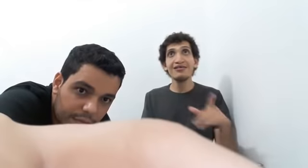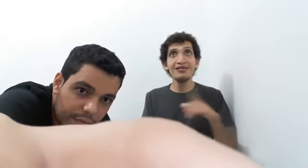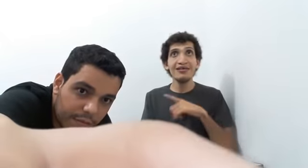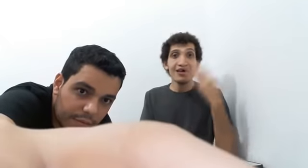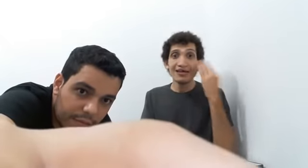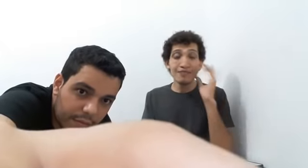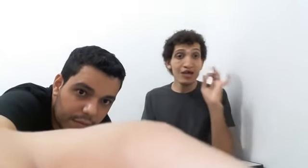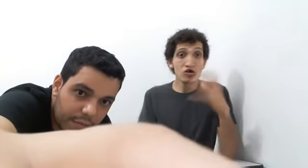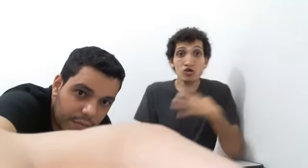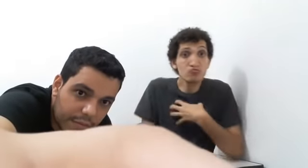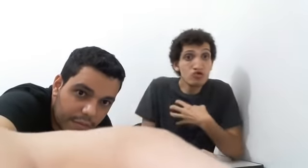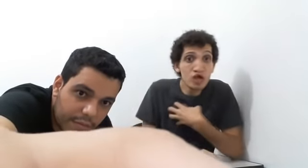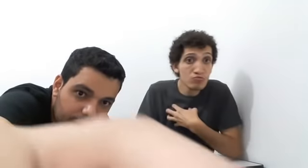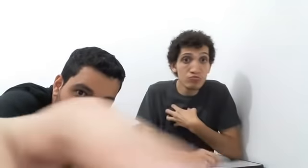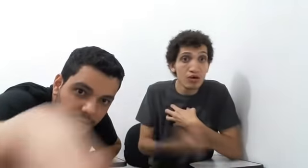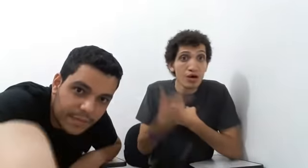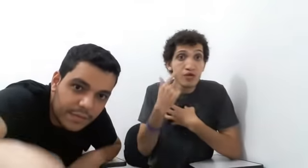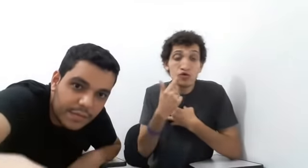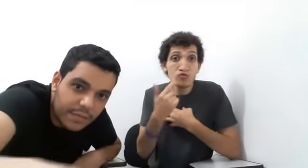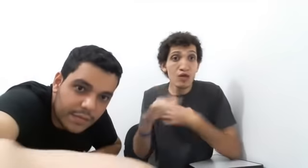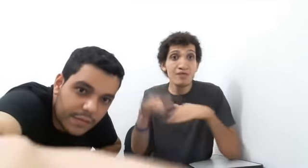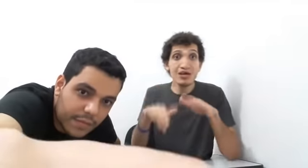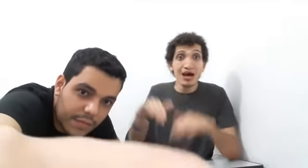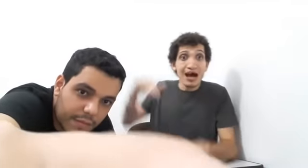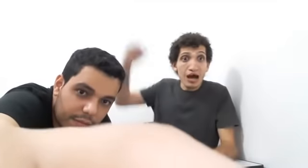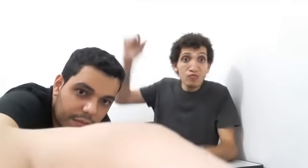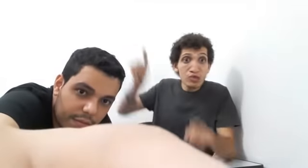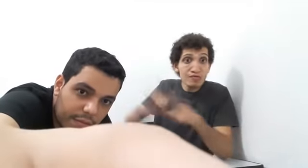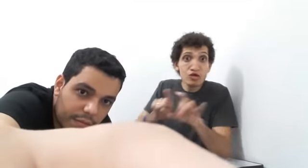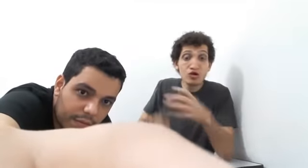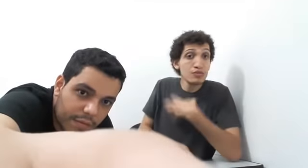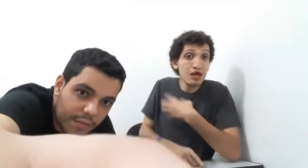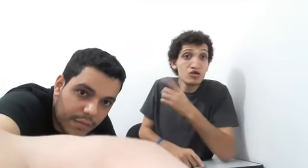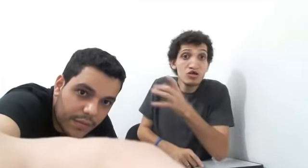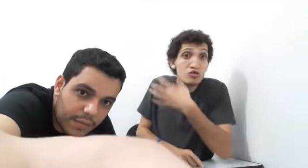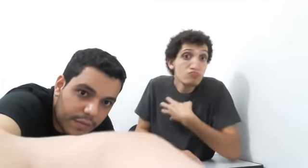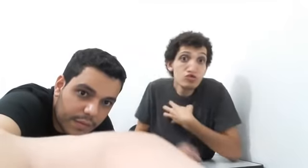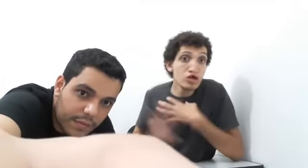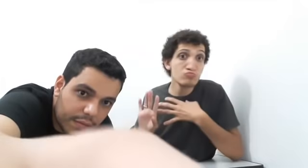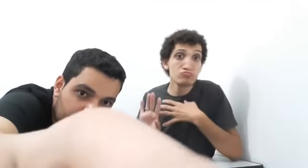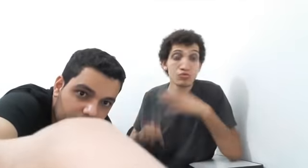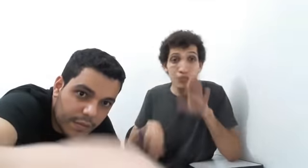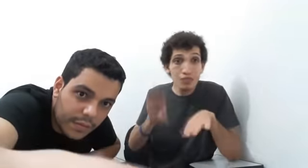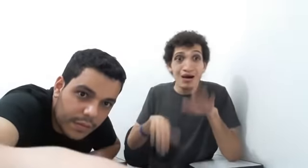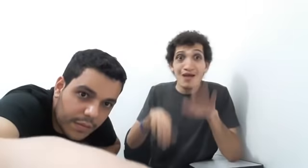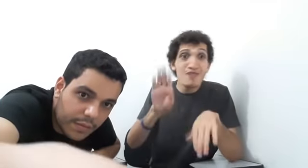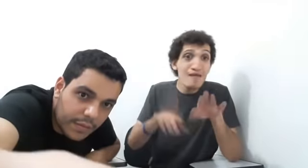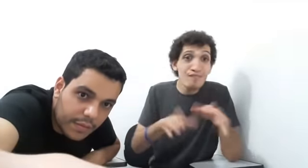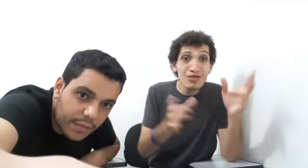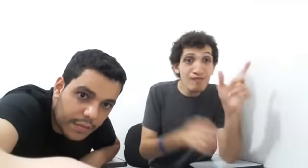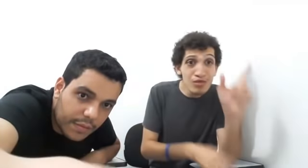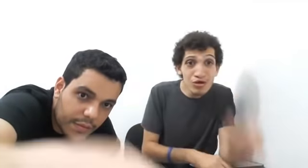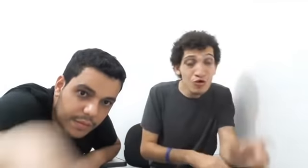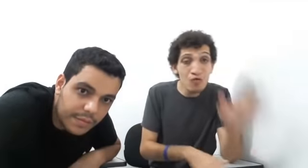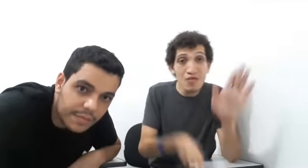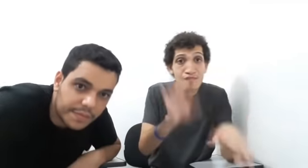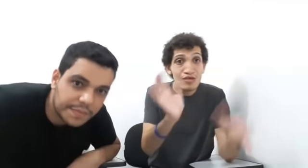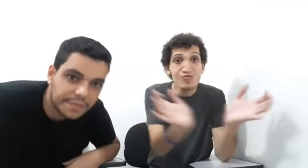e tem só um jeito. Tem um surdo, às vezes, aluno também só tem um jeito. Então, depende da pessoa, depende do